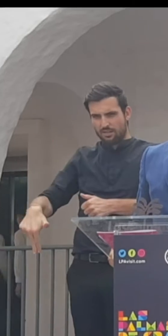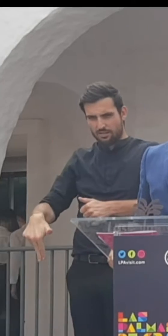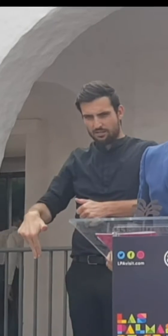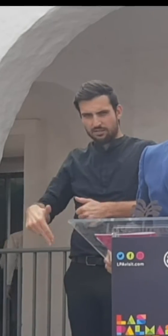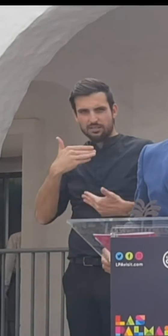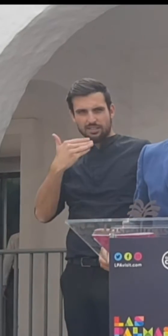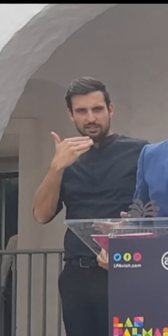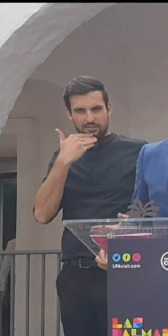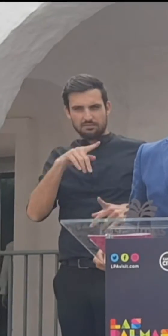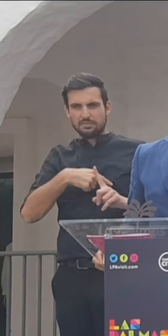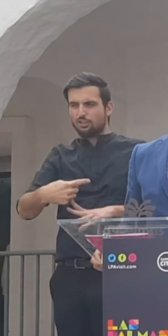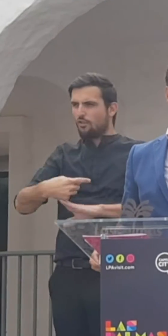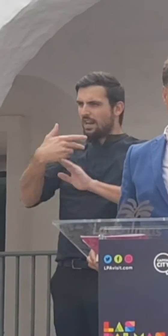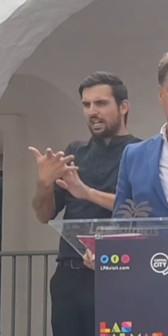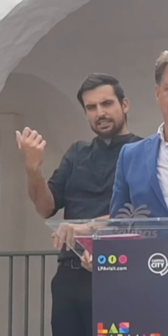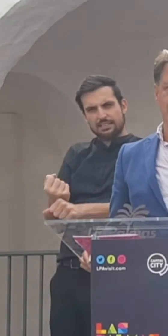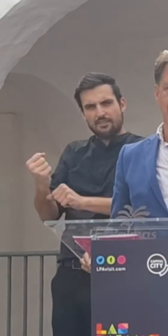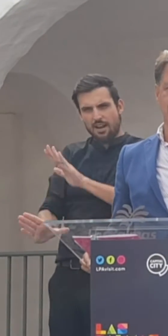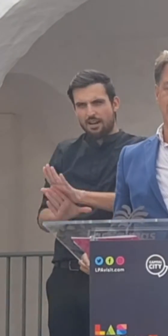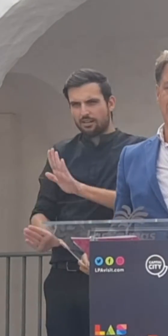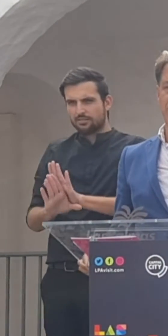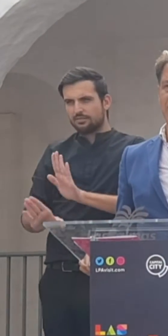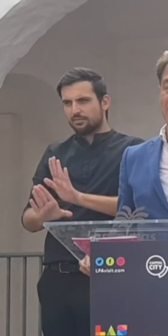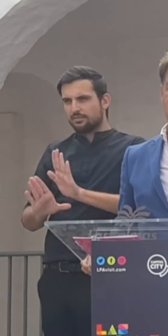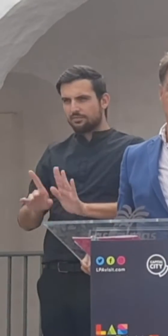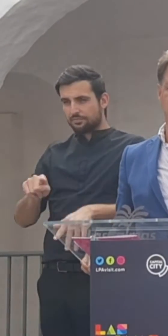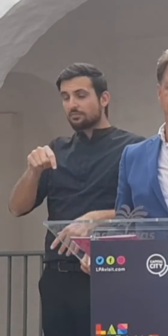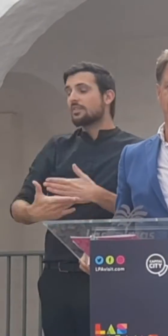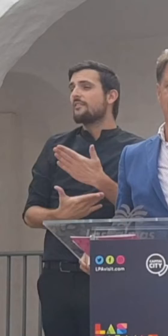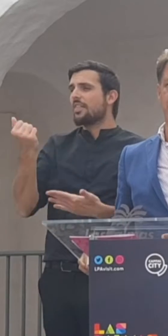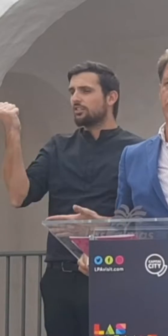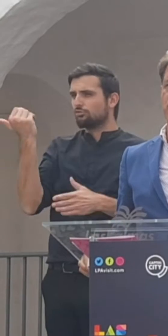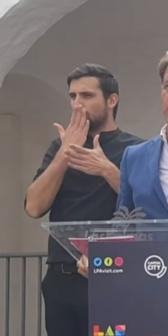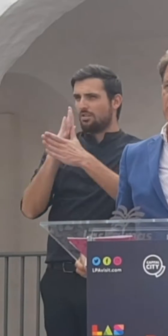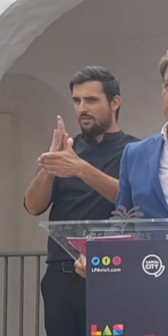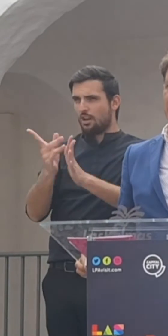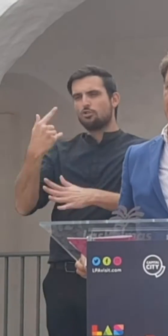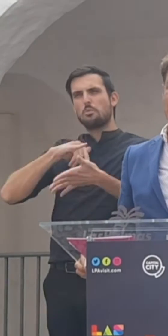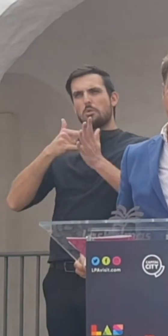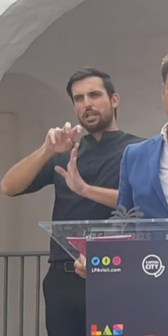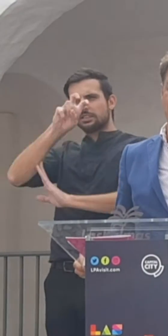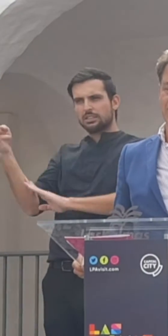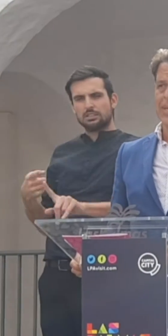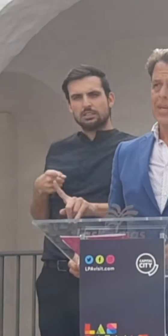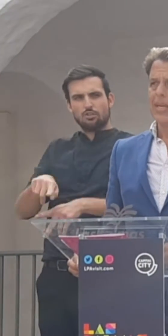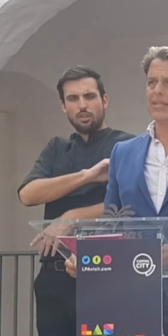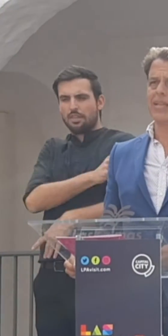Y nos obliga a seguir trabajando, ¿no? Yo creo que desde la Federación tenemos numerosos proyectos para, a través del